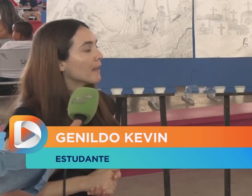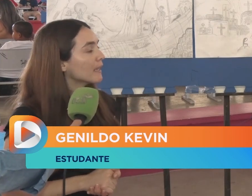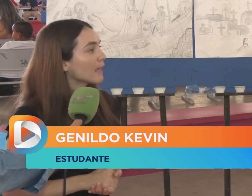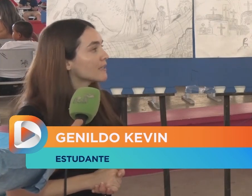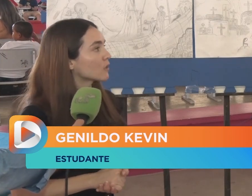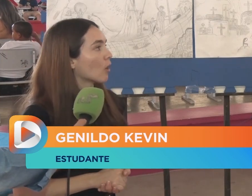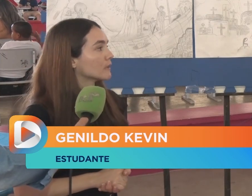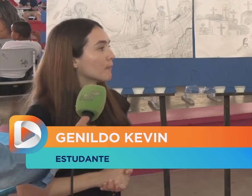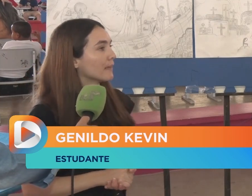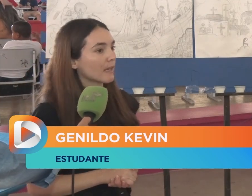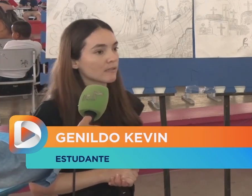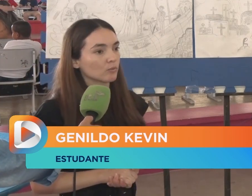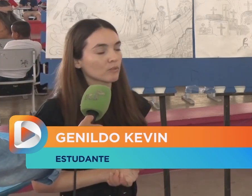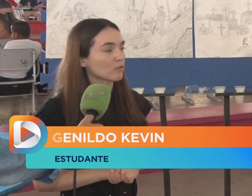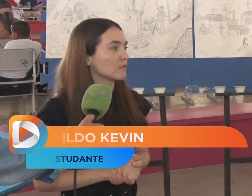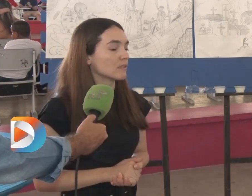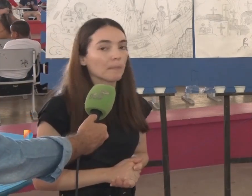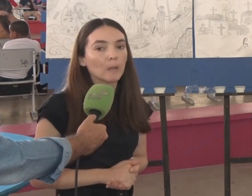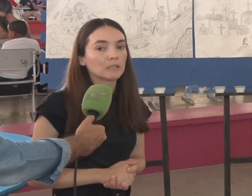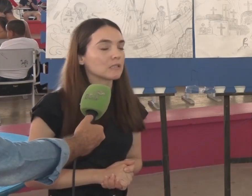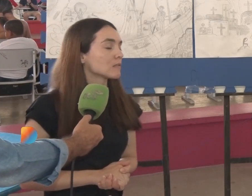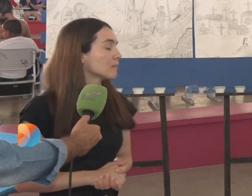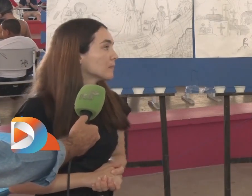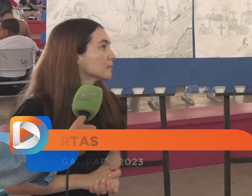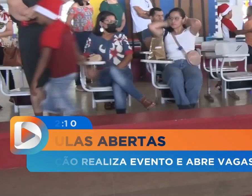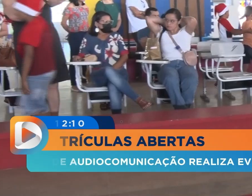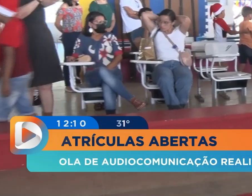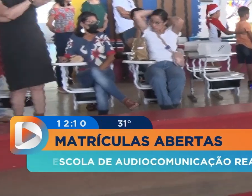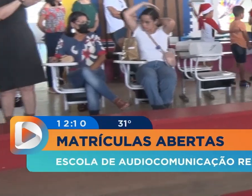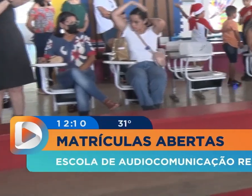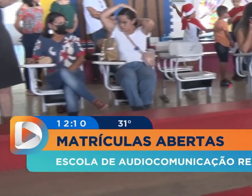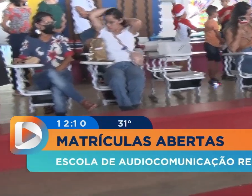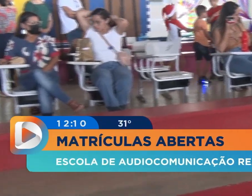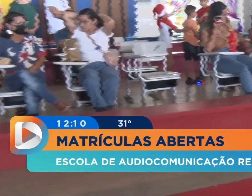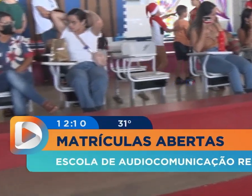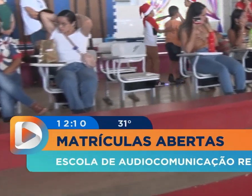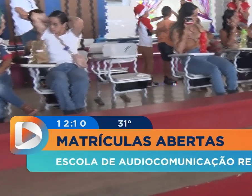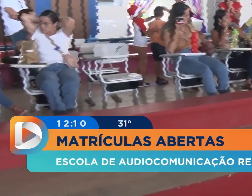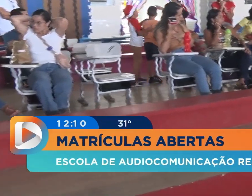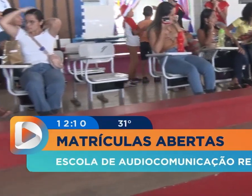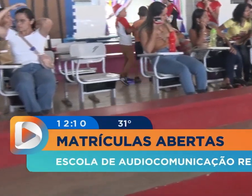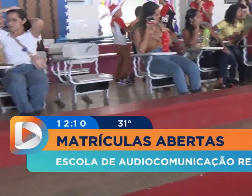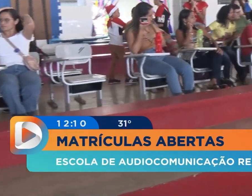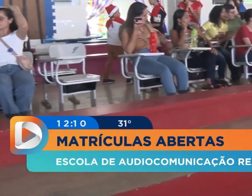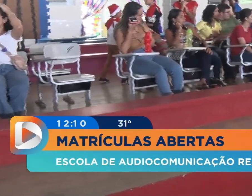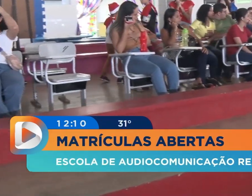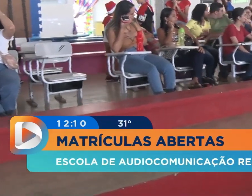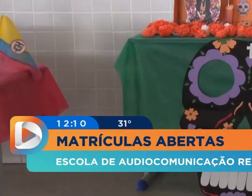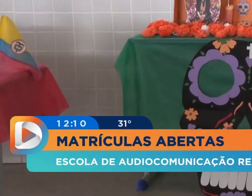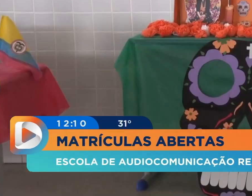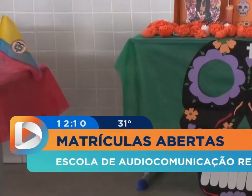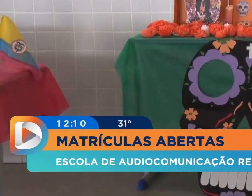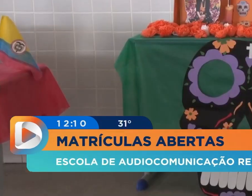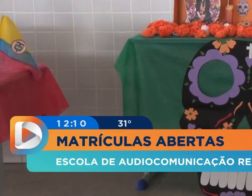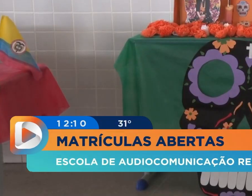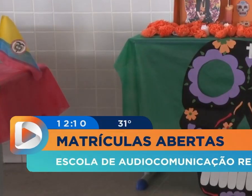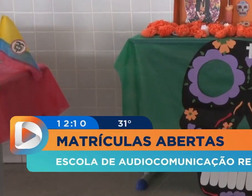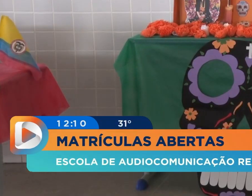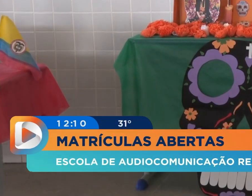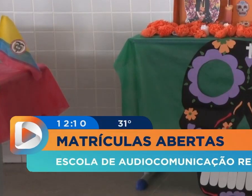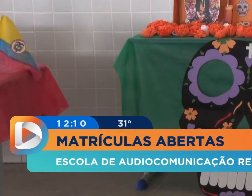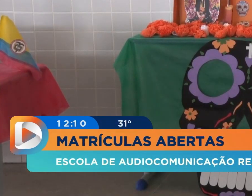A família e a escola também, né, que são duas coisas importantes. Durante a programação do evento, o público conheceu parte dos